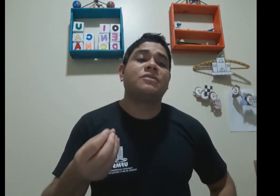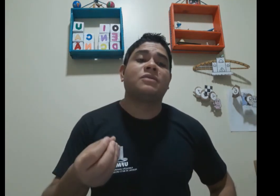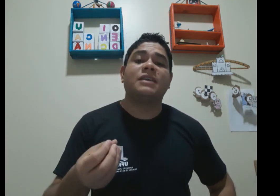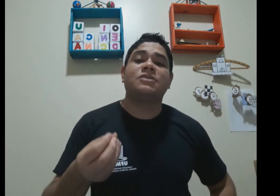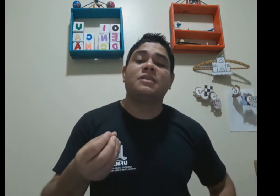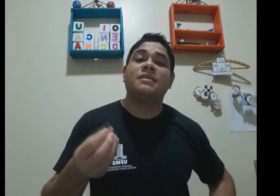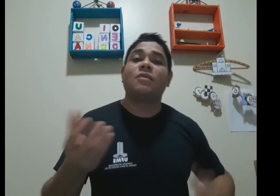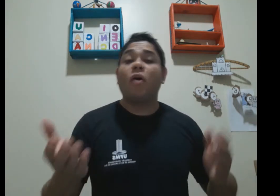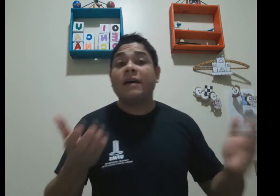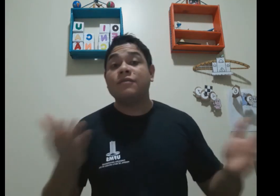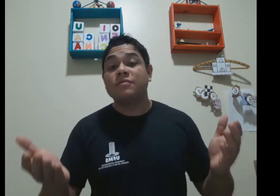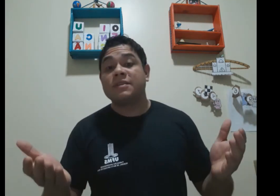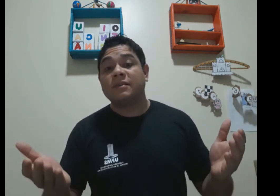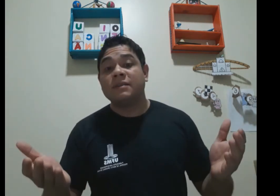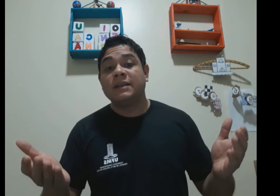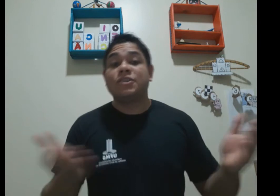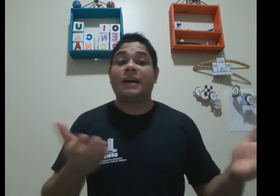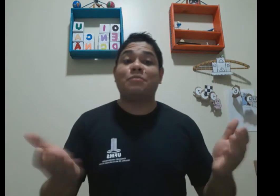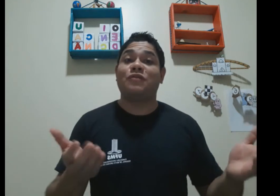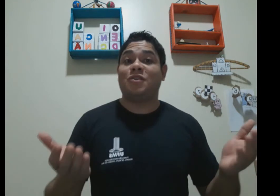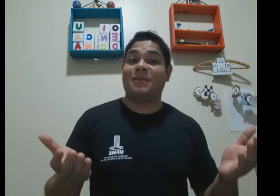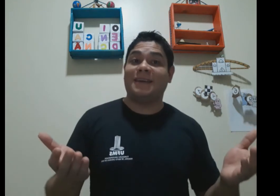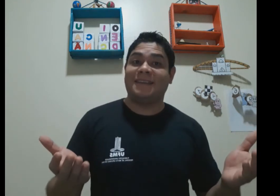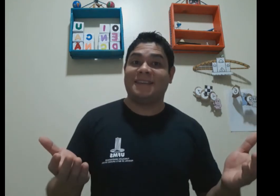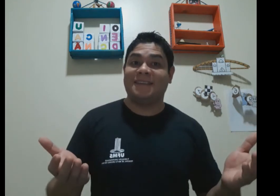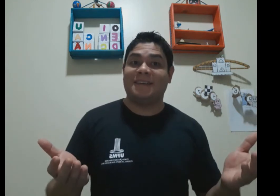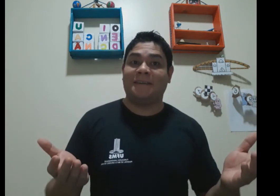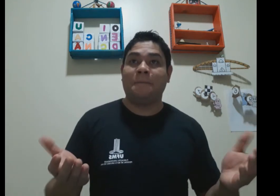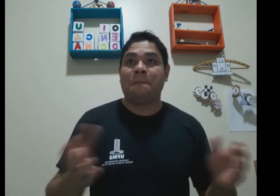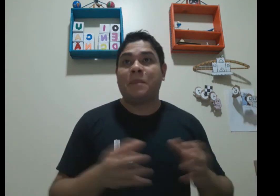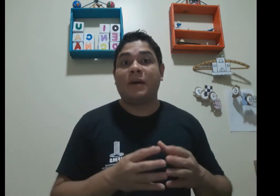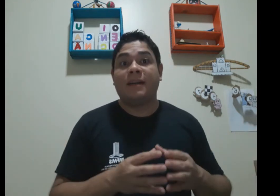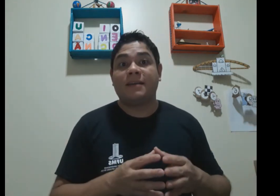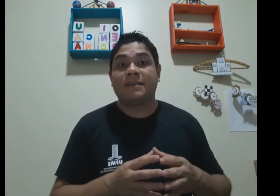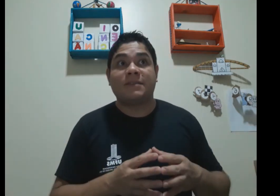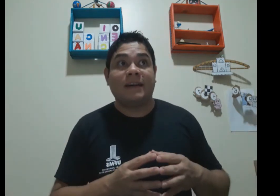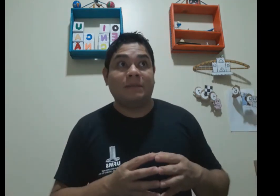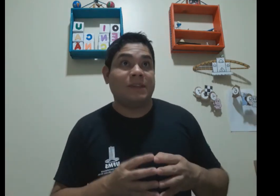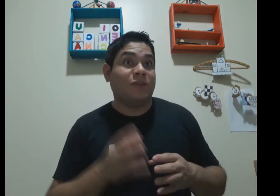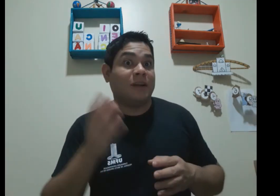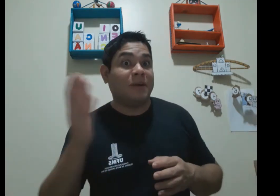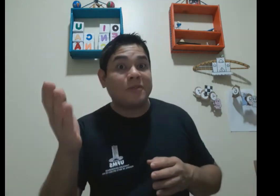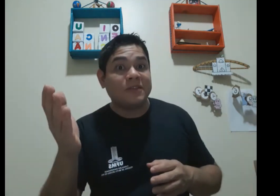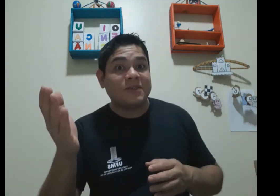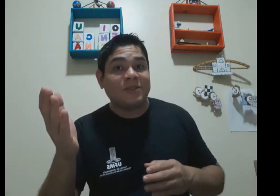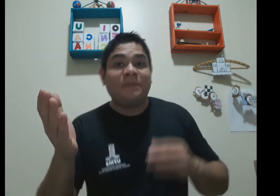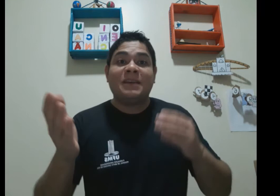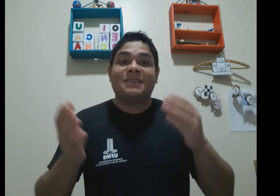dificuldade de entender qual é a função de cada profissional naquela sala de aula. Então a criança não sabe se olha para o professor, se